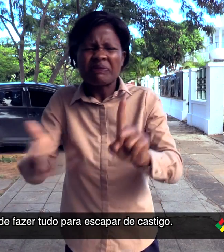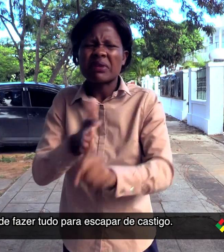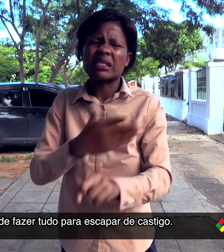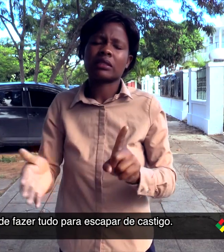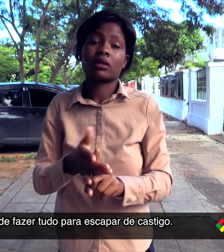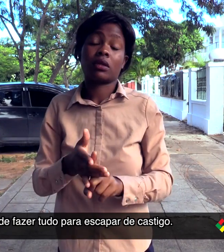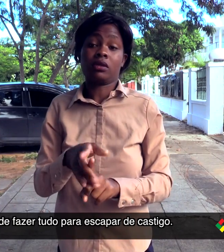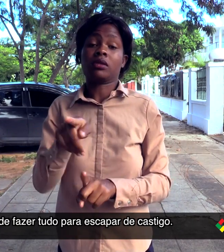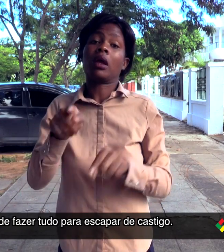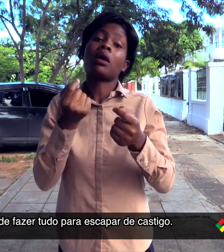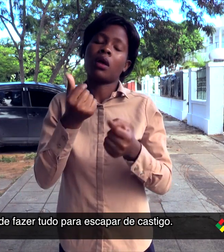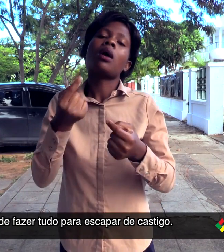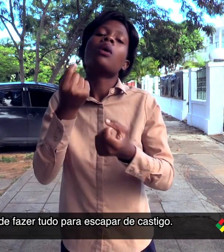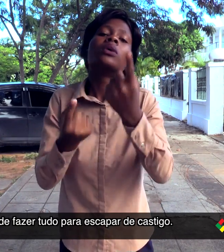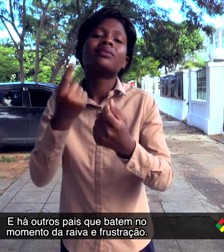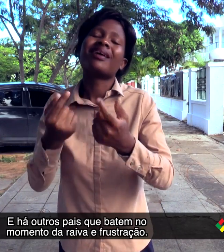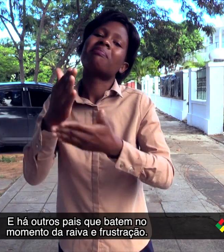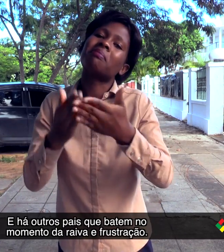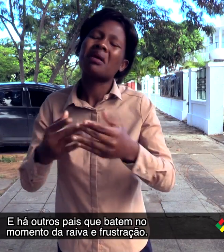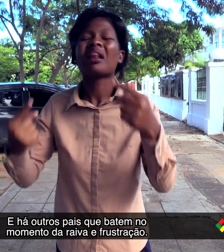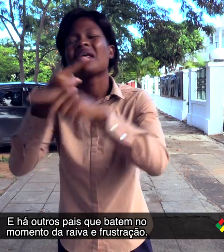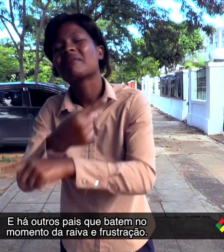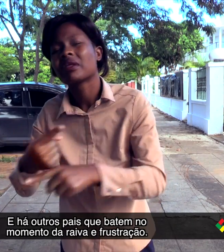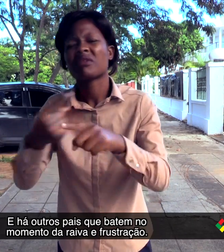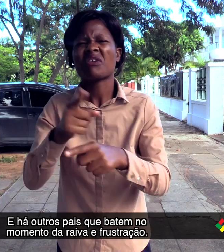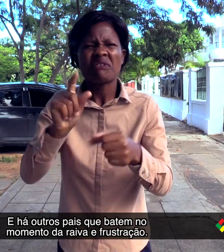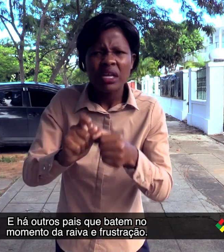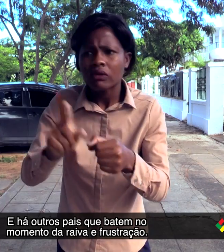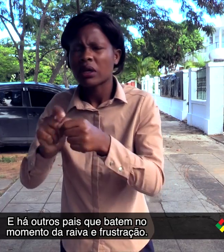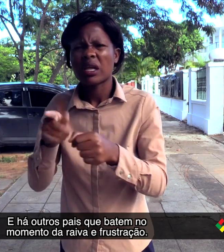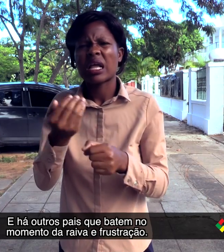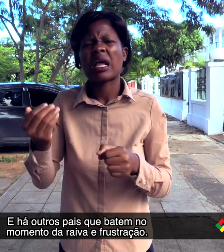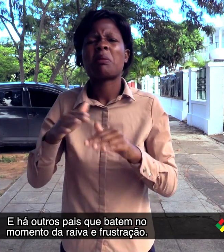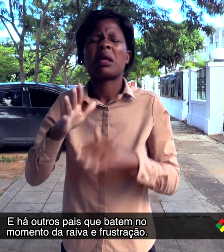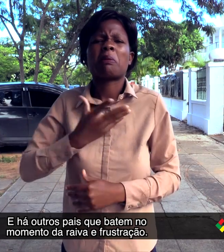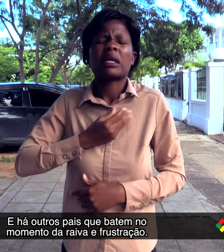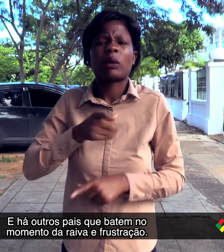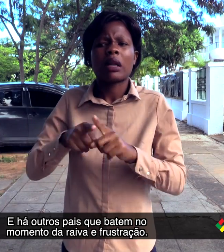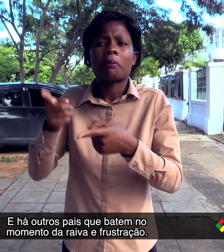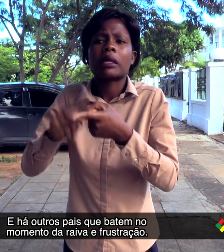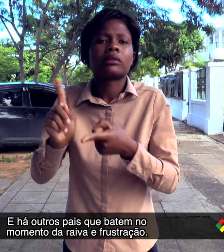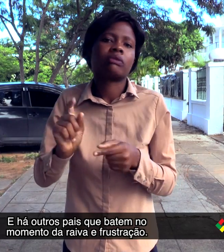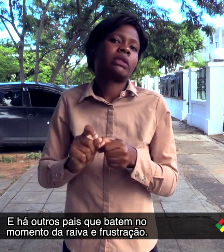castigo. E há outros pais que batem no momento de raiva e frustração.